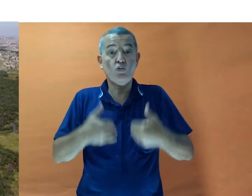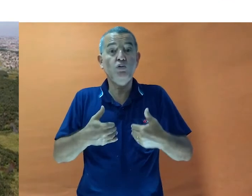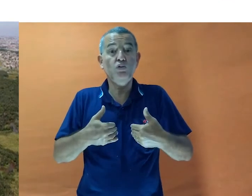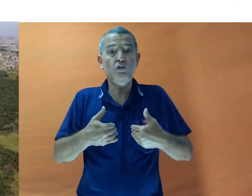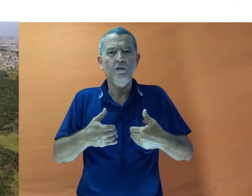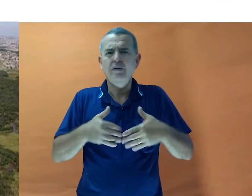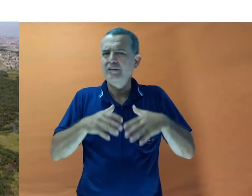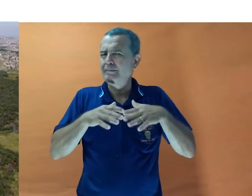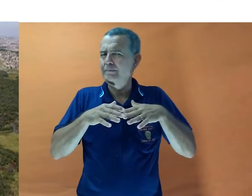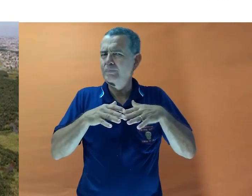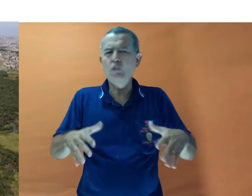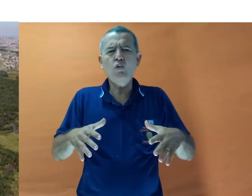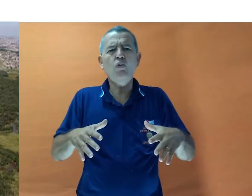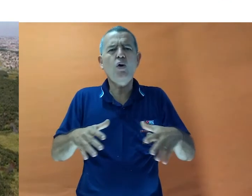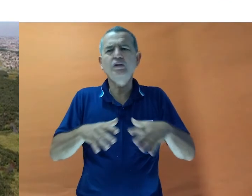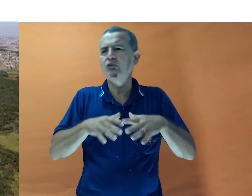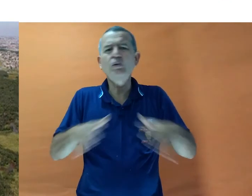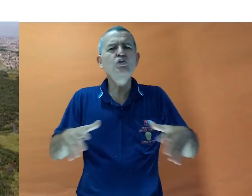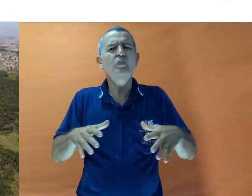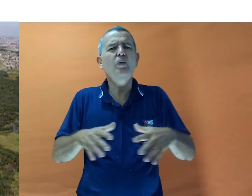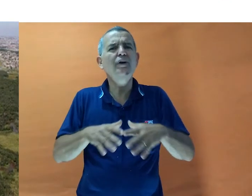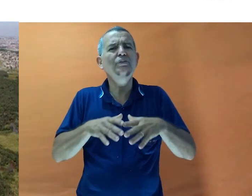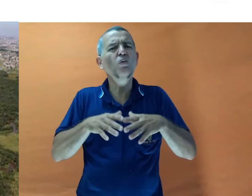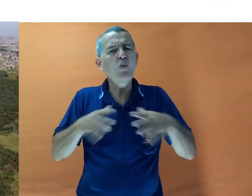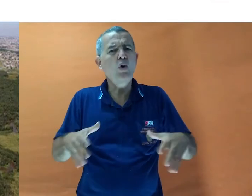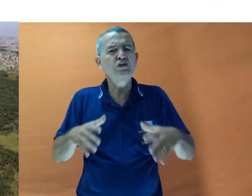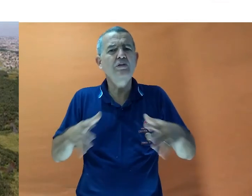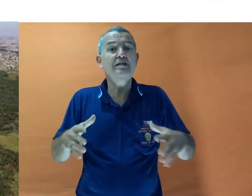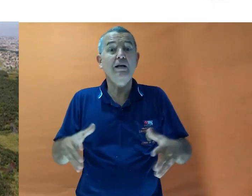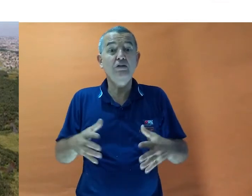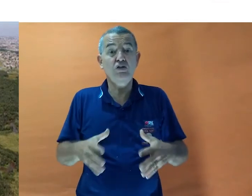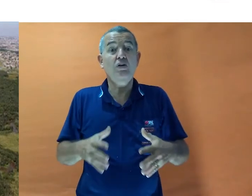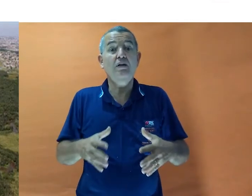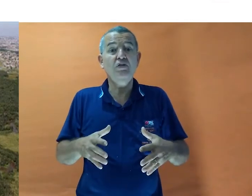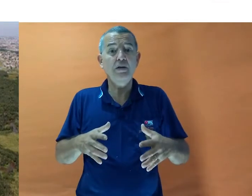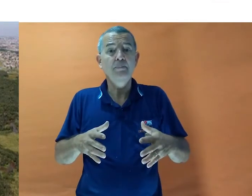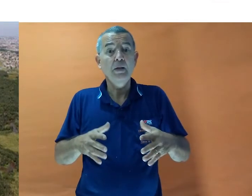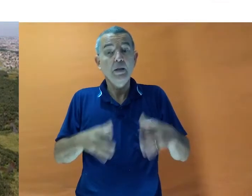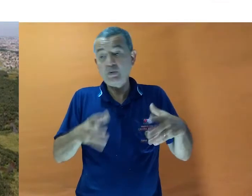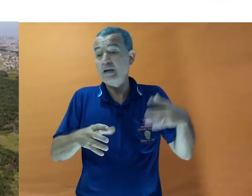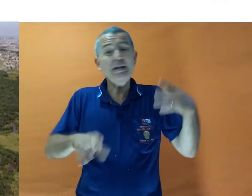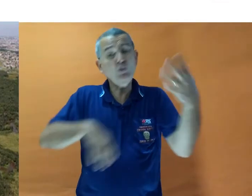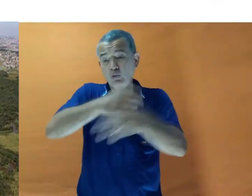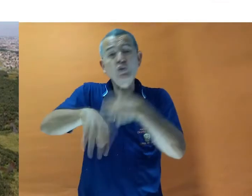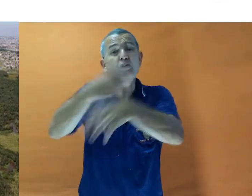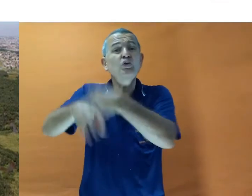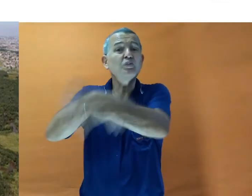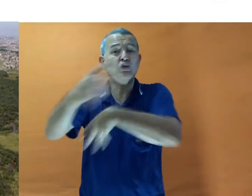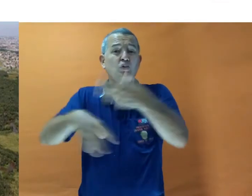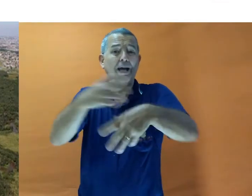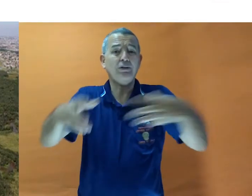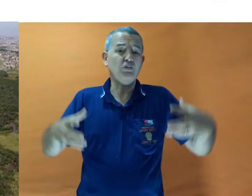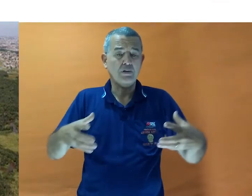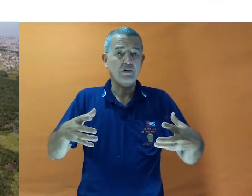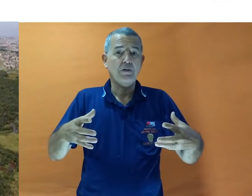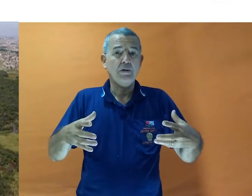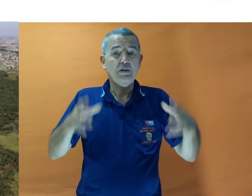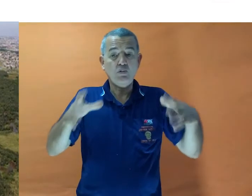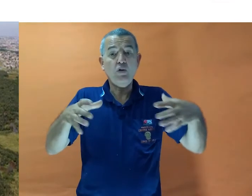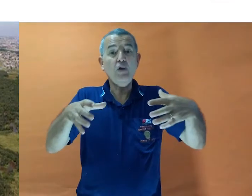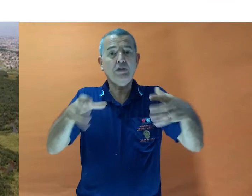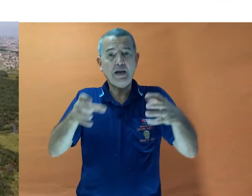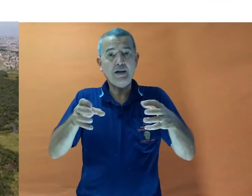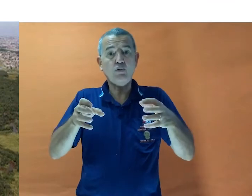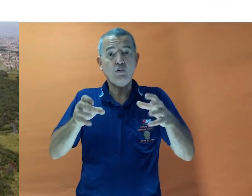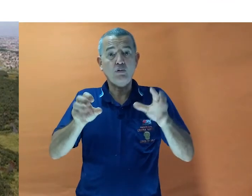estudantes surdos não concordam, não suportam, não gostam das aulas de geografia, porque é tudo muito misturado.